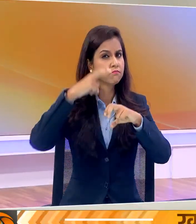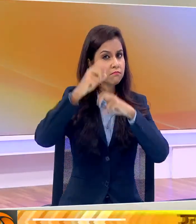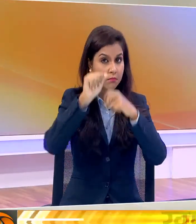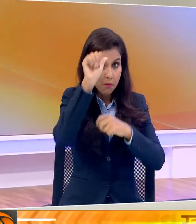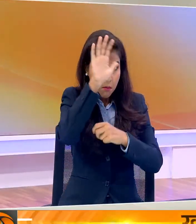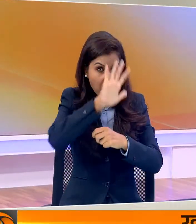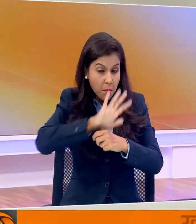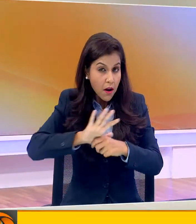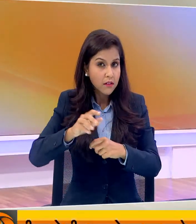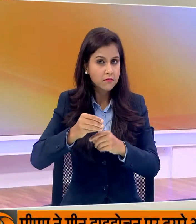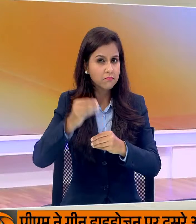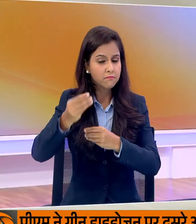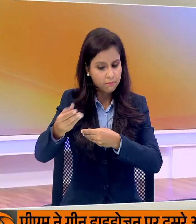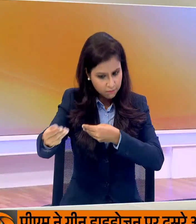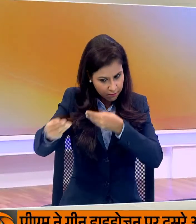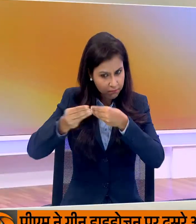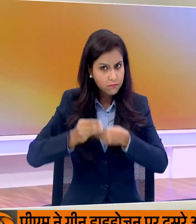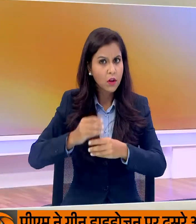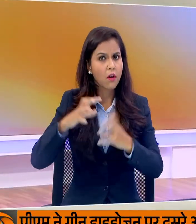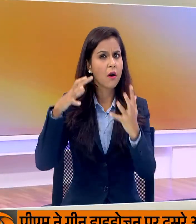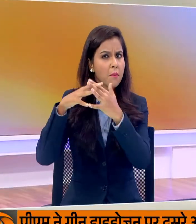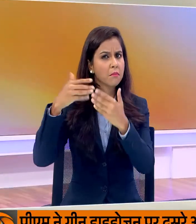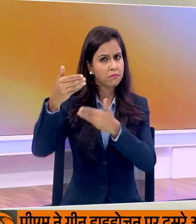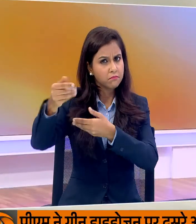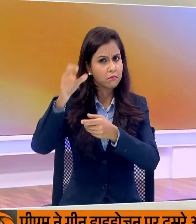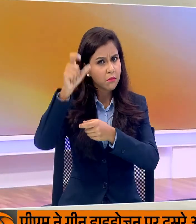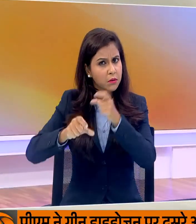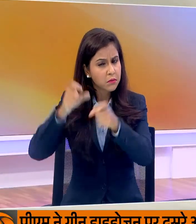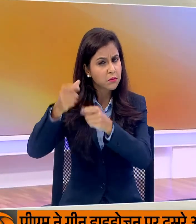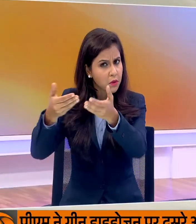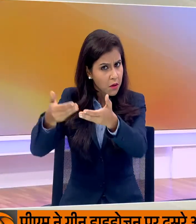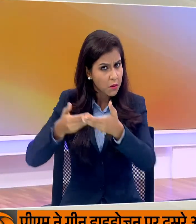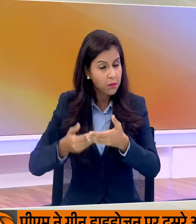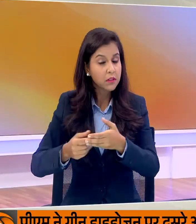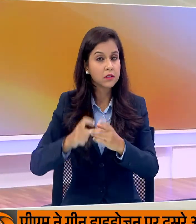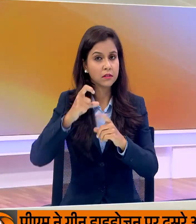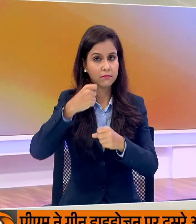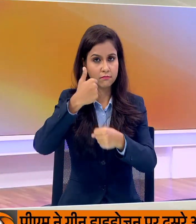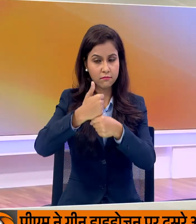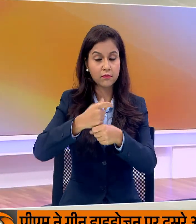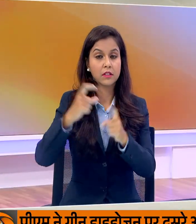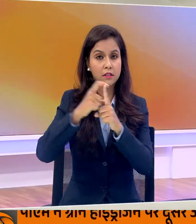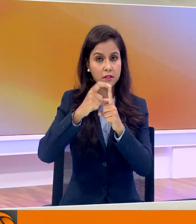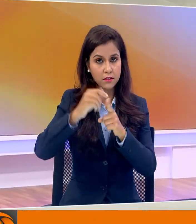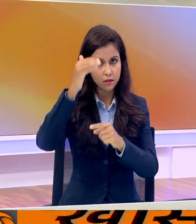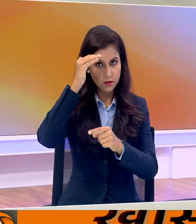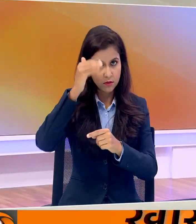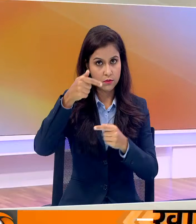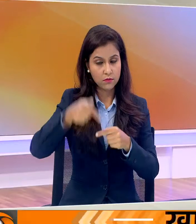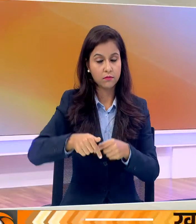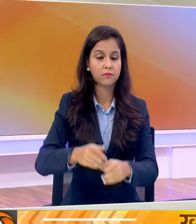कारोबार करने के लिए आमंत्रित किया। चंद्रशेखर के साथ ब्यूरो रिपोर्ट, डीडी न्यूज।